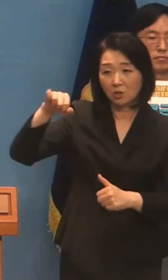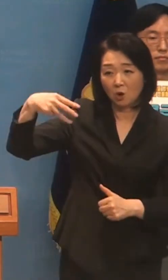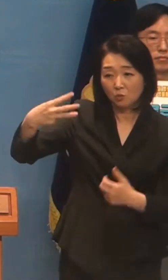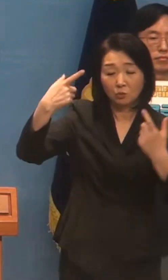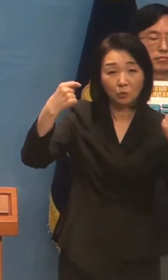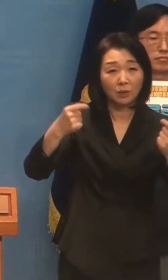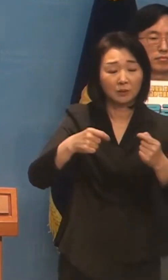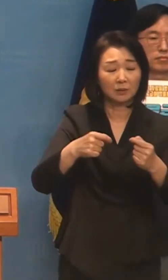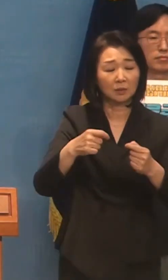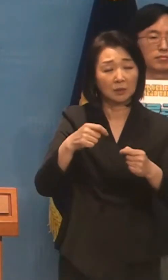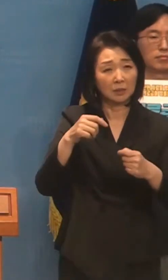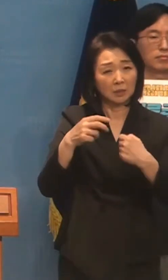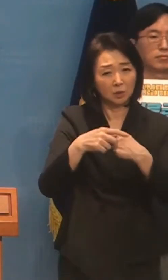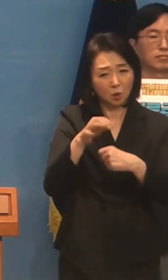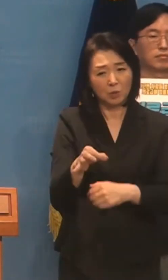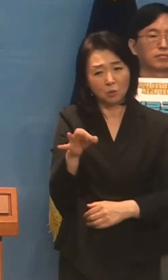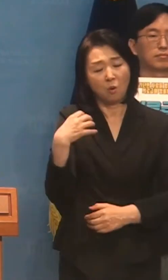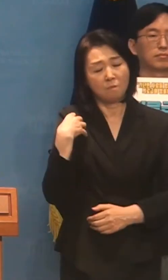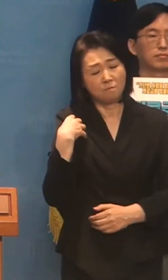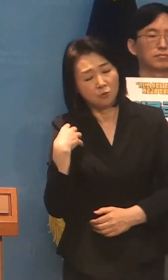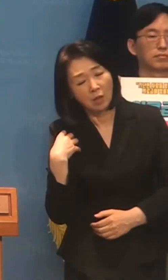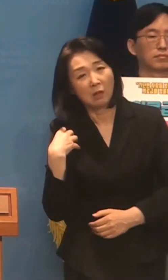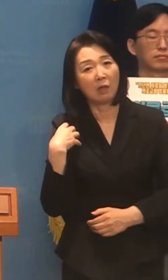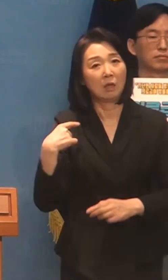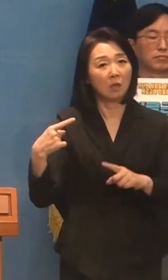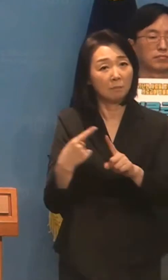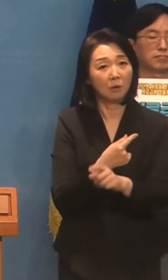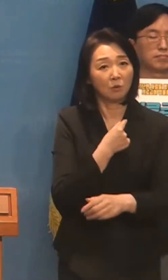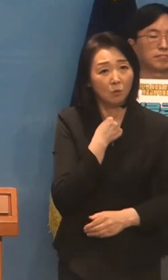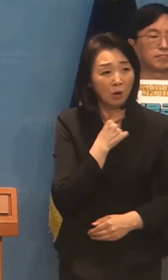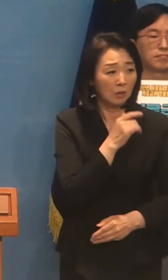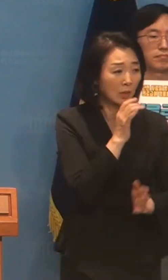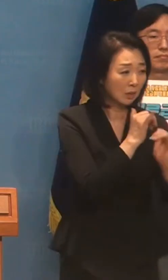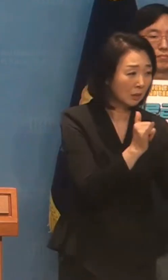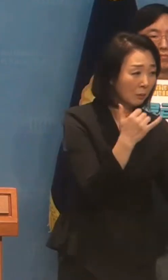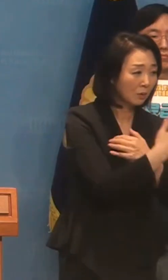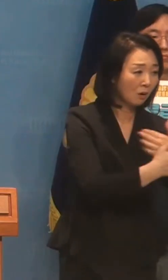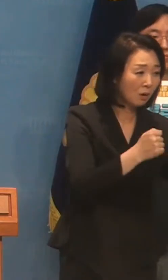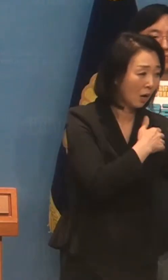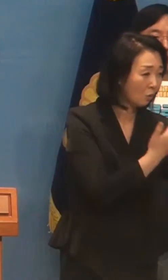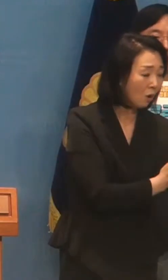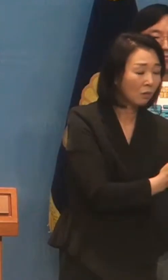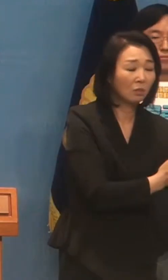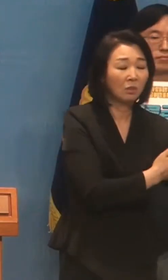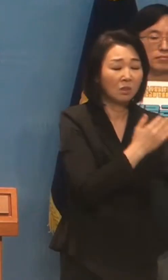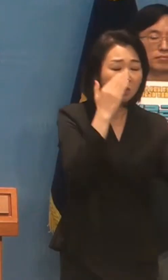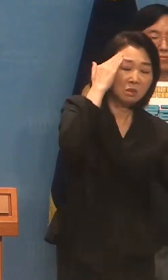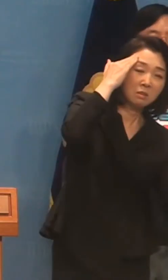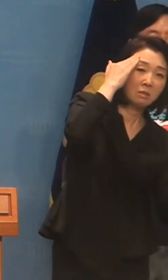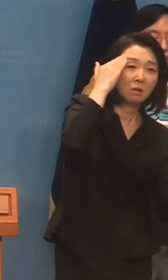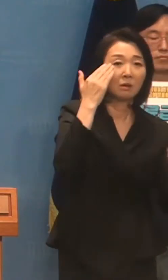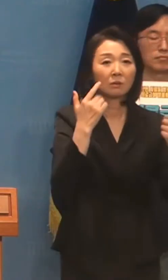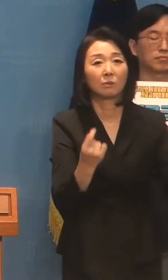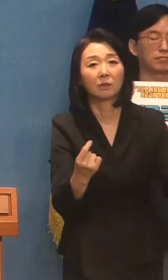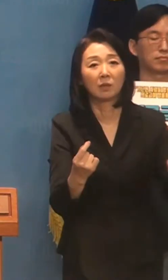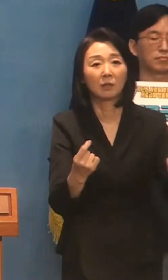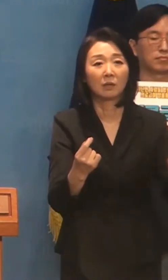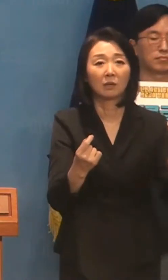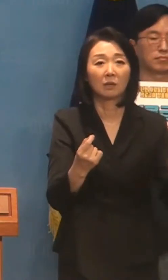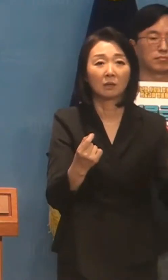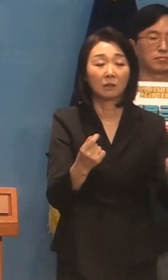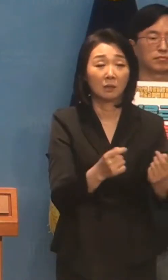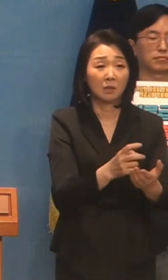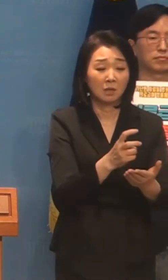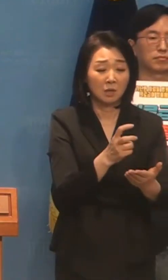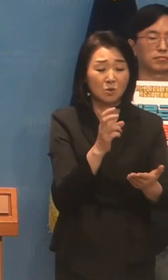의료비 부담을 증가시키는 계약을 추진함으로써 가난한 이들의 건강권을 심각하게 위협하였다. 바로